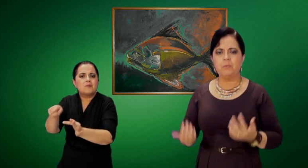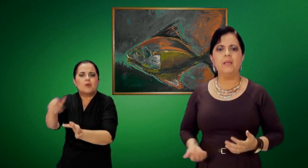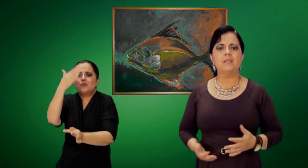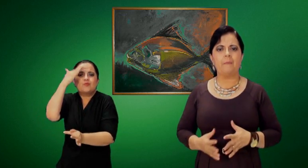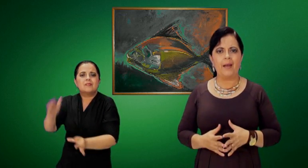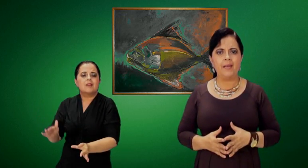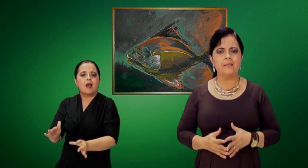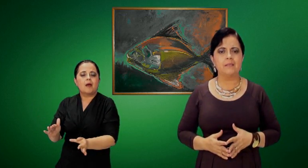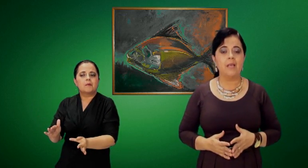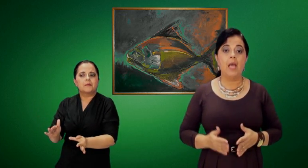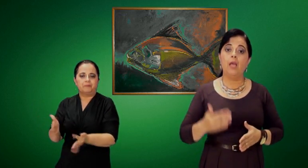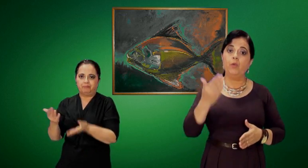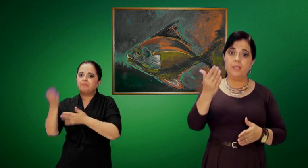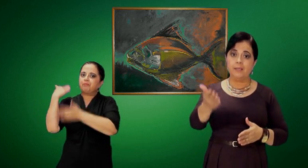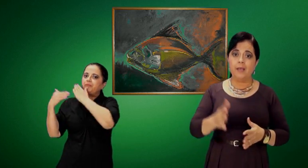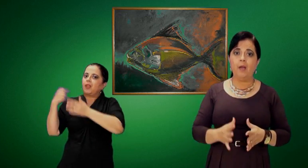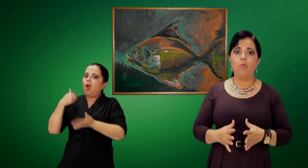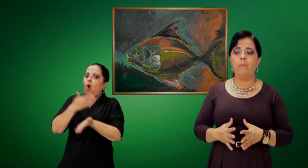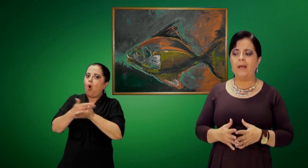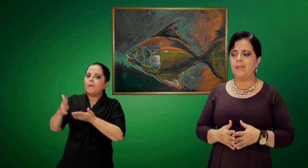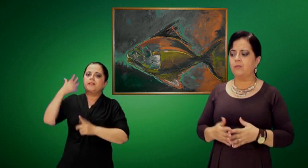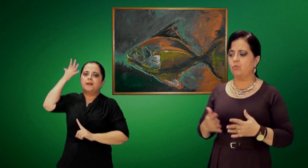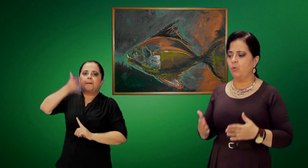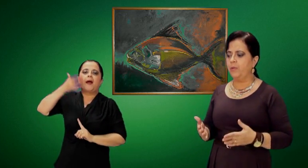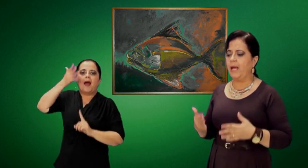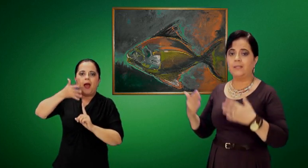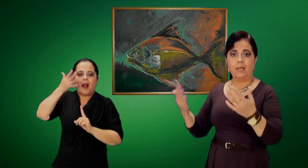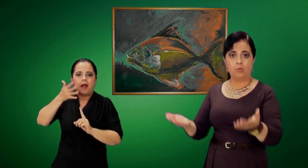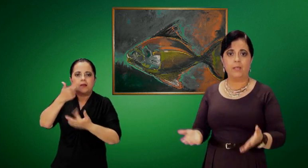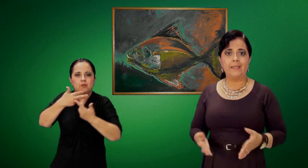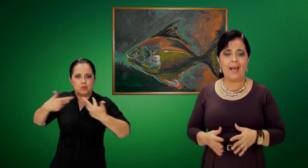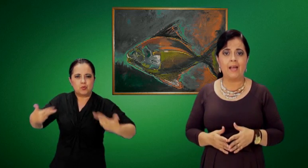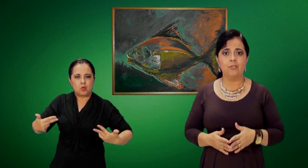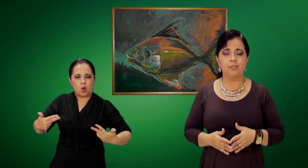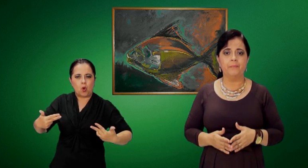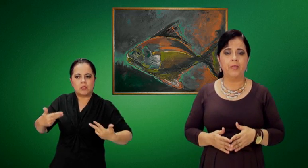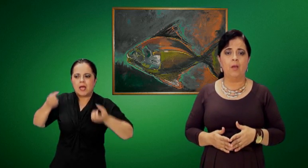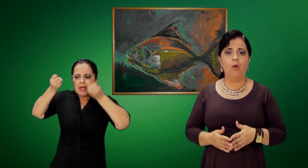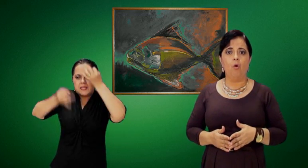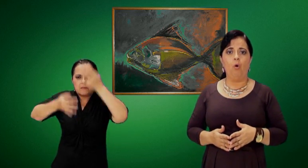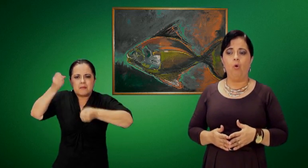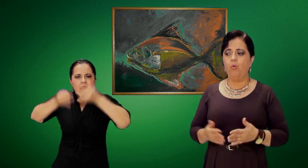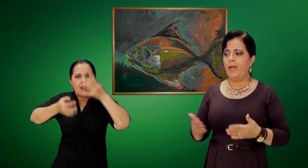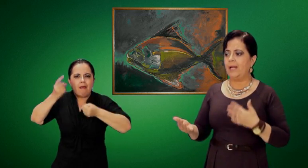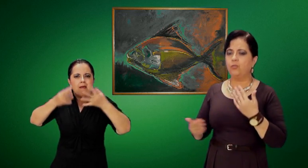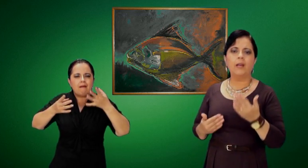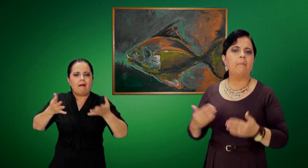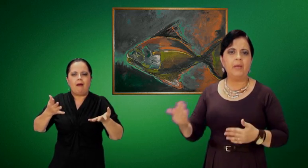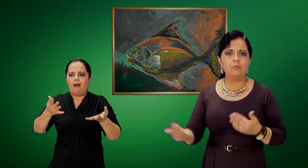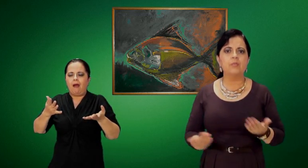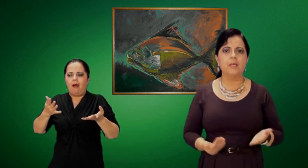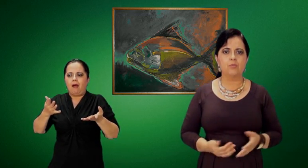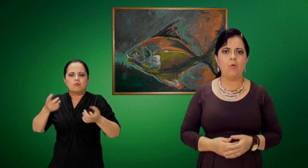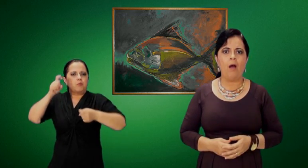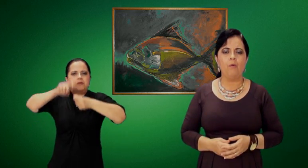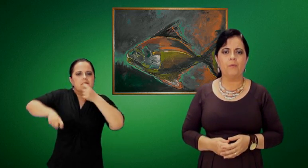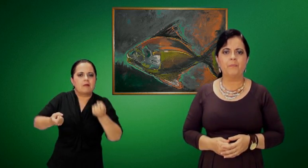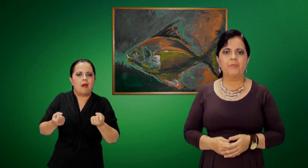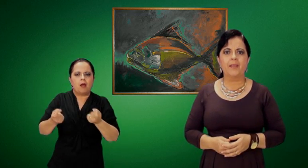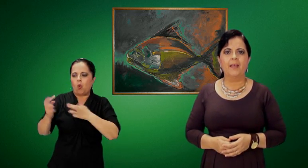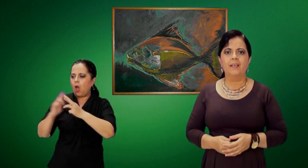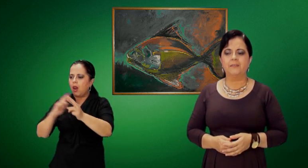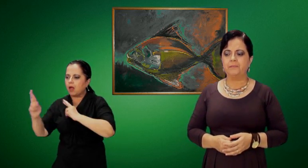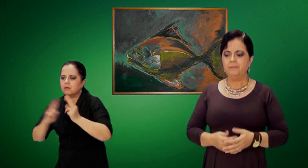as minhas primeiras palestras, eu iniciei com palestras sobre a sexualidade, ou relacionamento